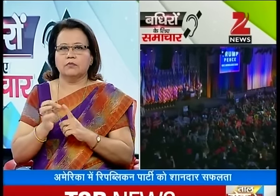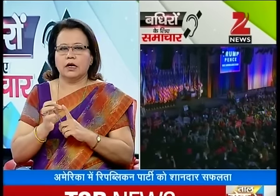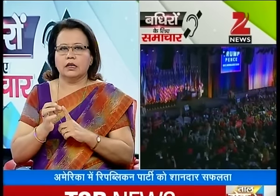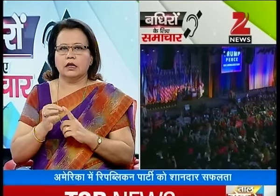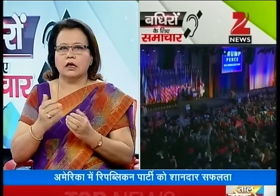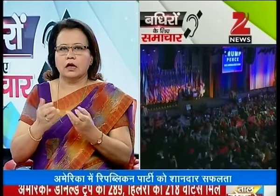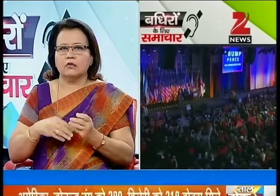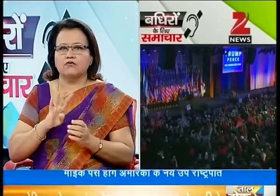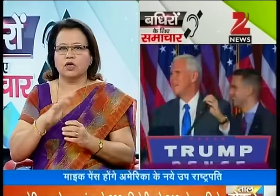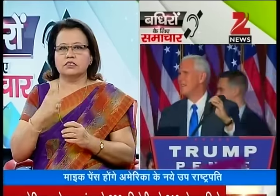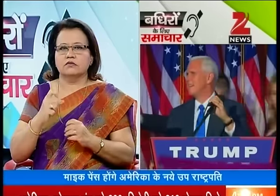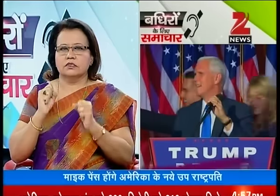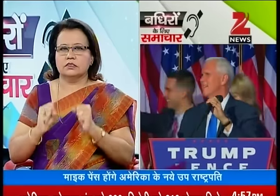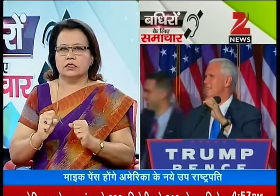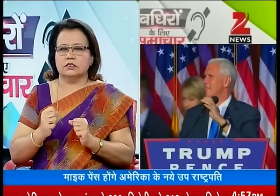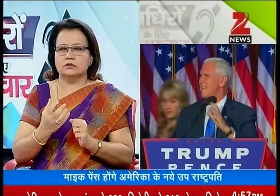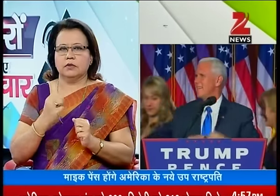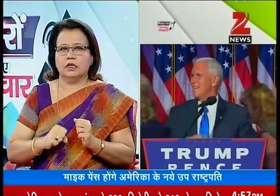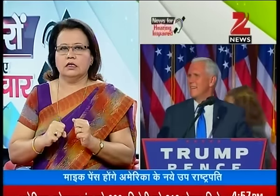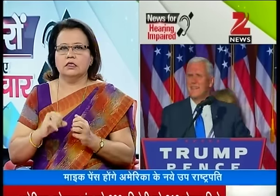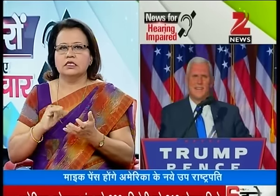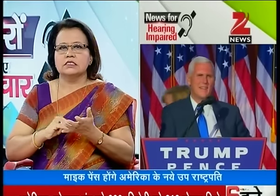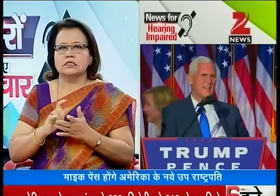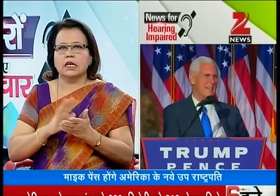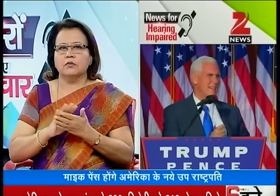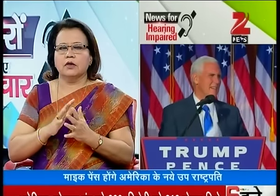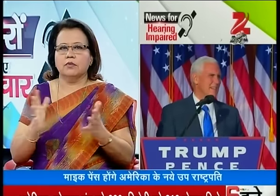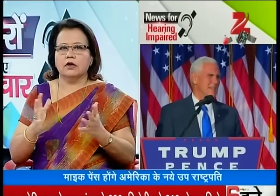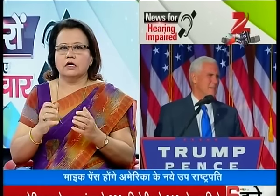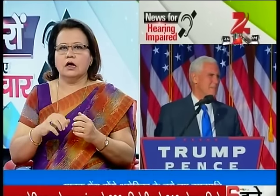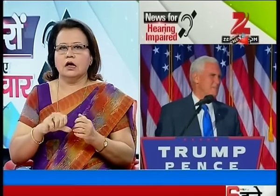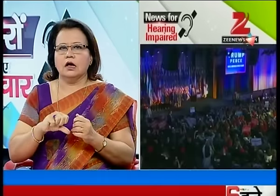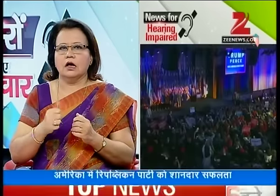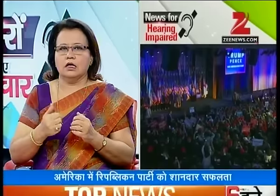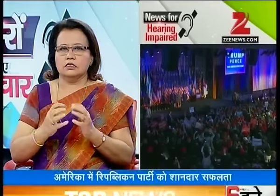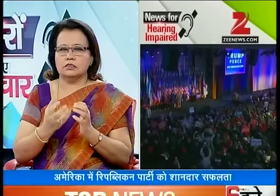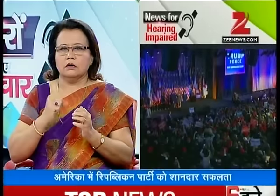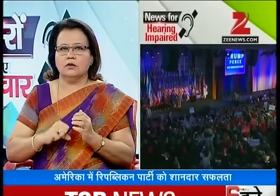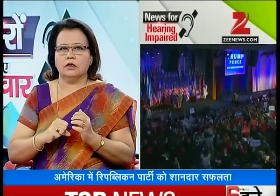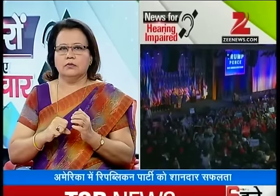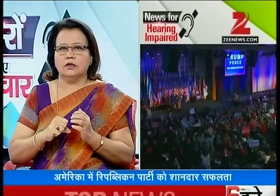जबकि डेमोक्रेटिक पार्टी के खाते में 47 सीट आई है। सीनेट में बहुत